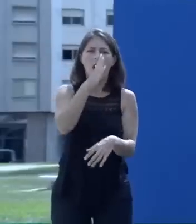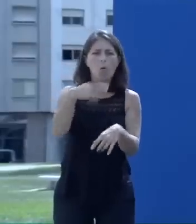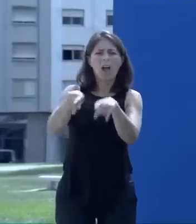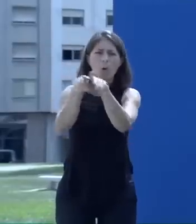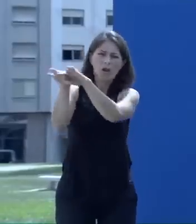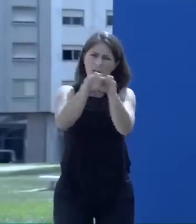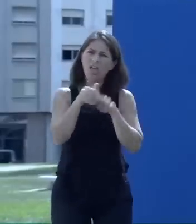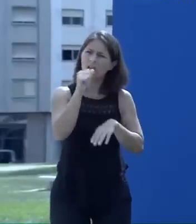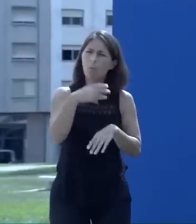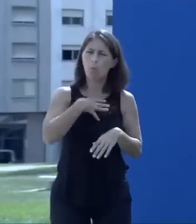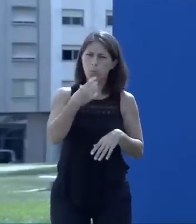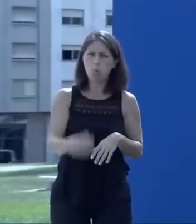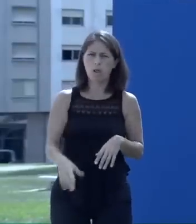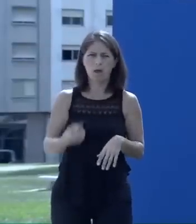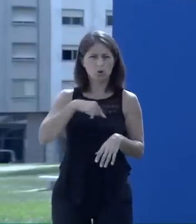xustiza social.